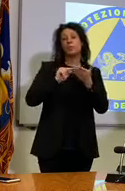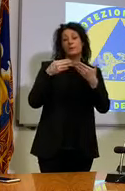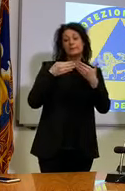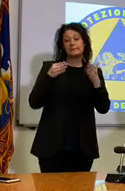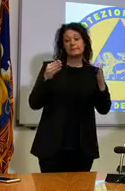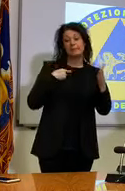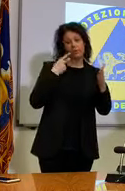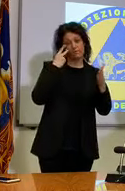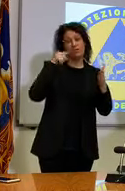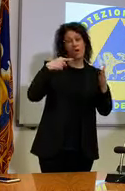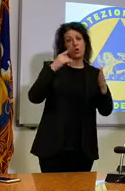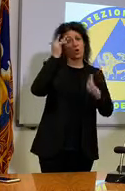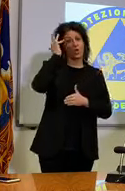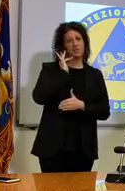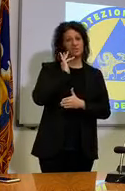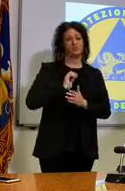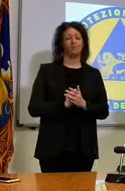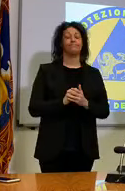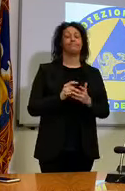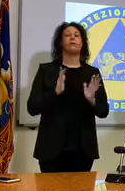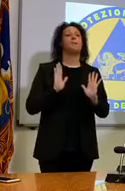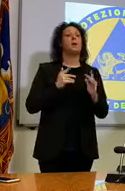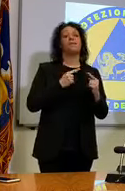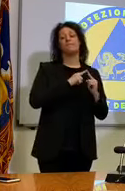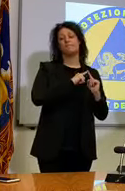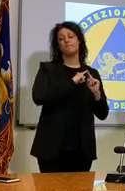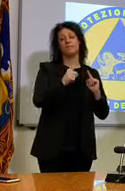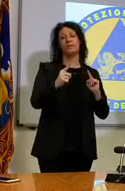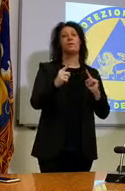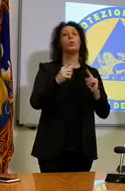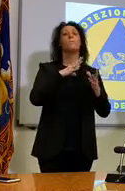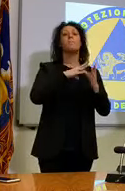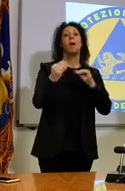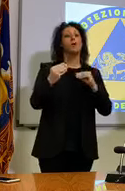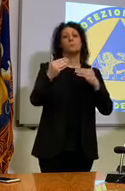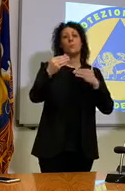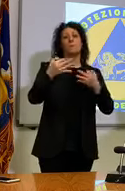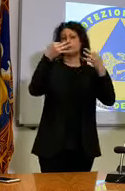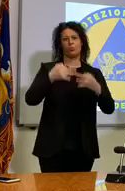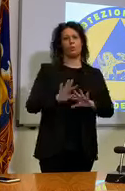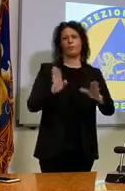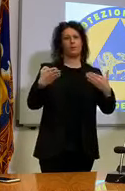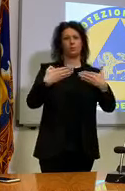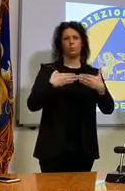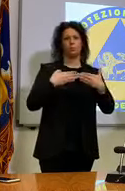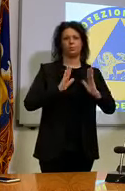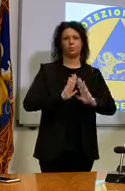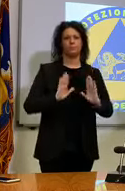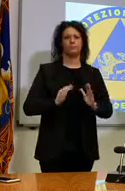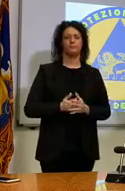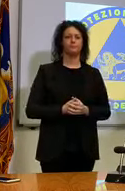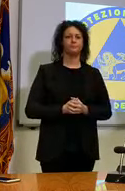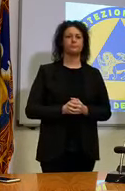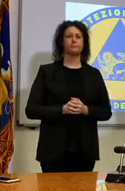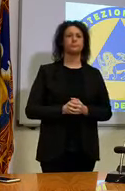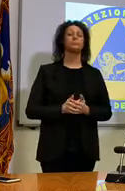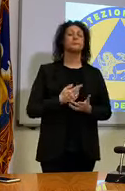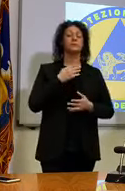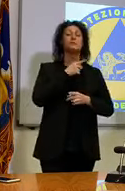cercheremo di capire, però fino a Pasqua questa è una partita assolutamente chiusa. E bisogna fare ancora un